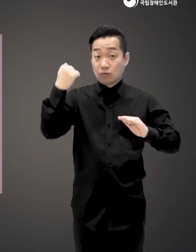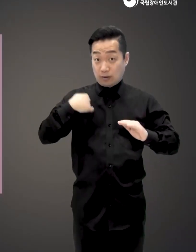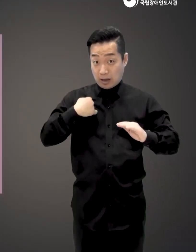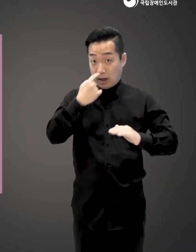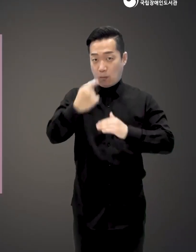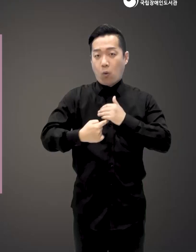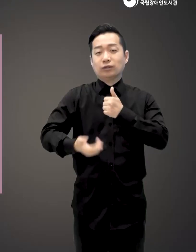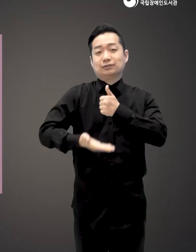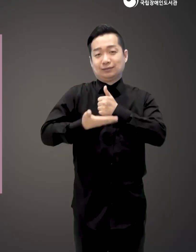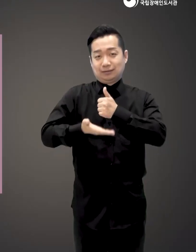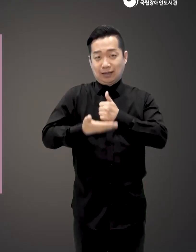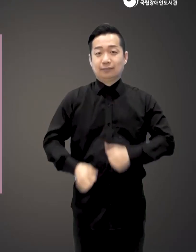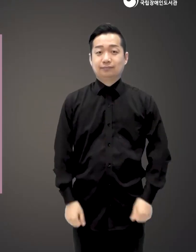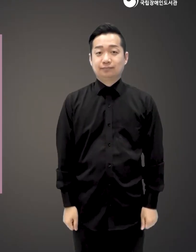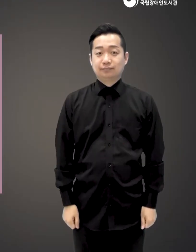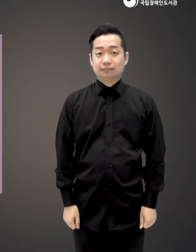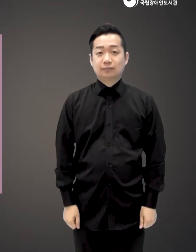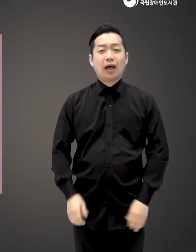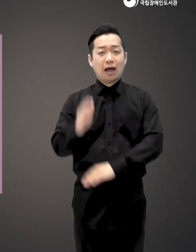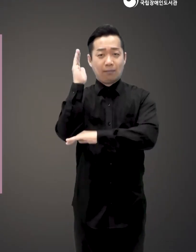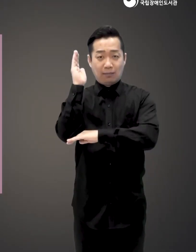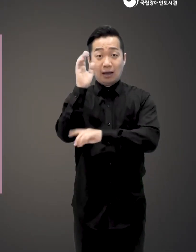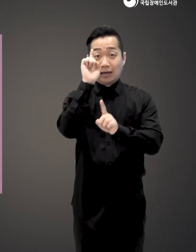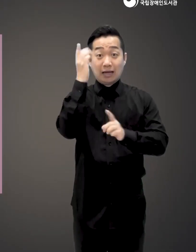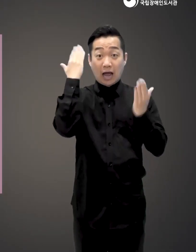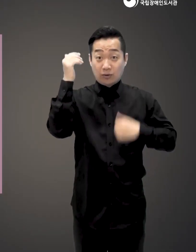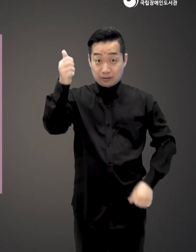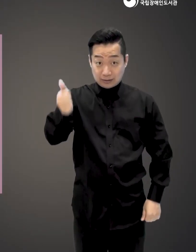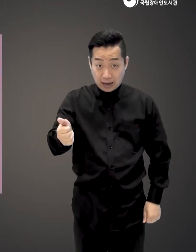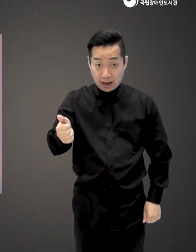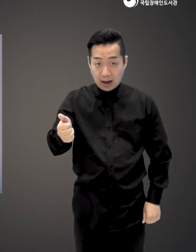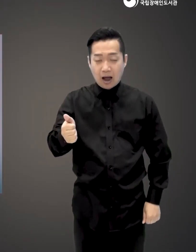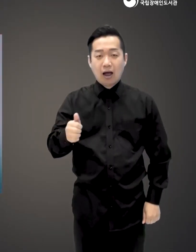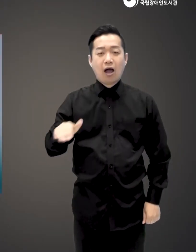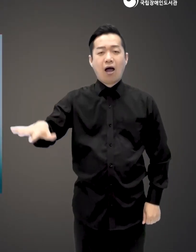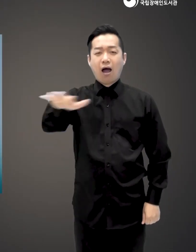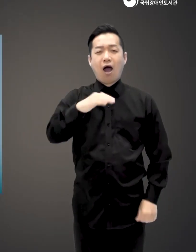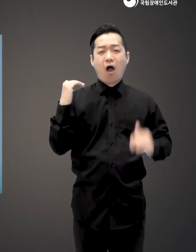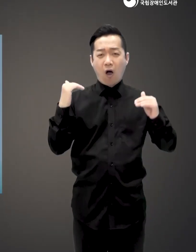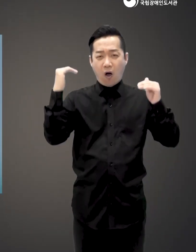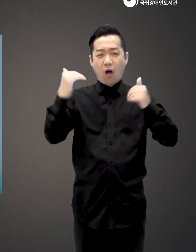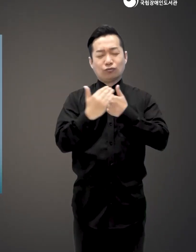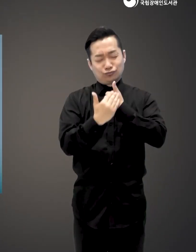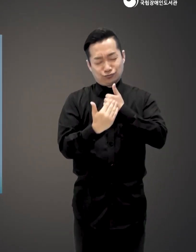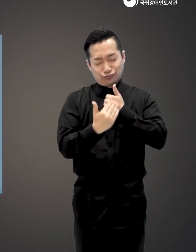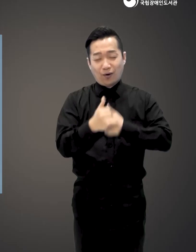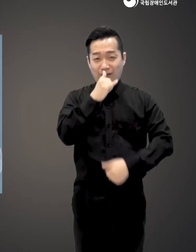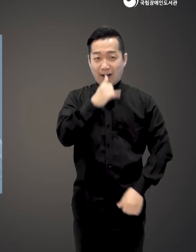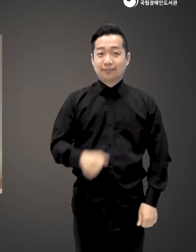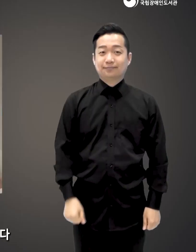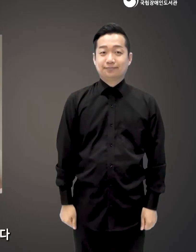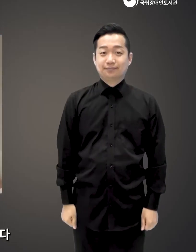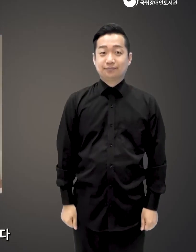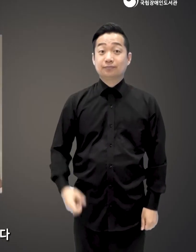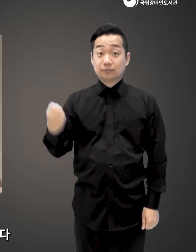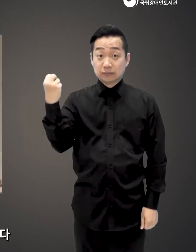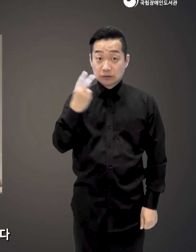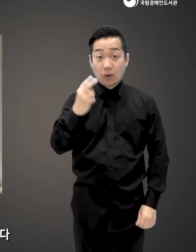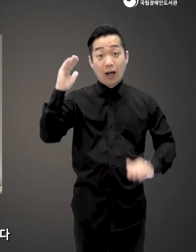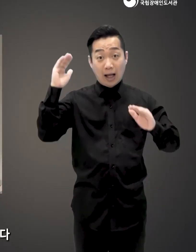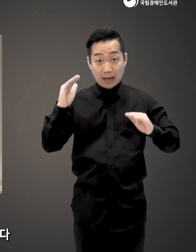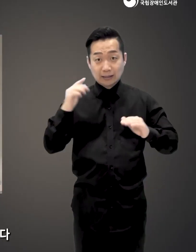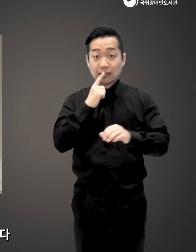자신을 스스로 칭찬하라 라고 이야기하는 이명학 교장의 말에 많은 어른들은 큰 위로를 받습니다. 그런가